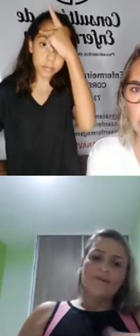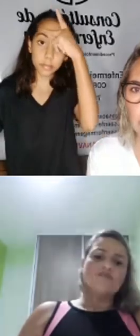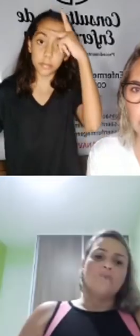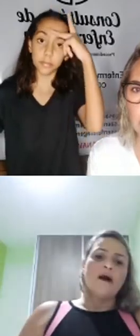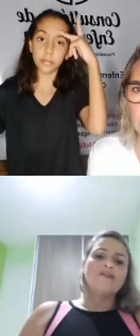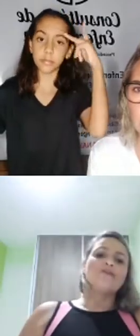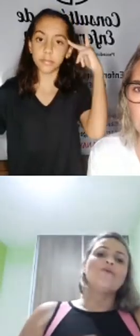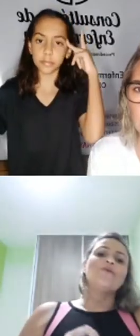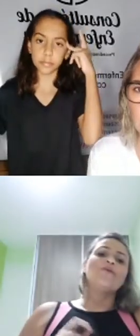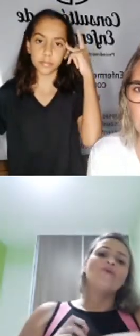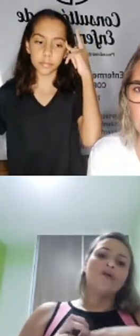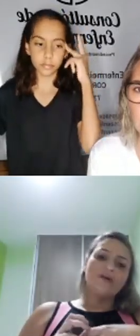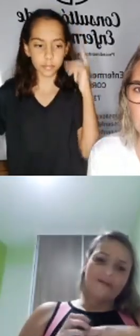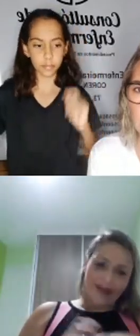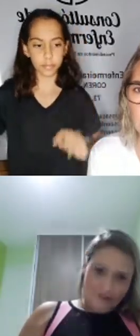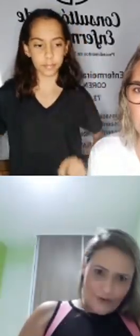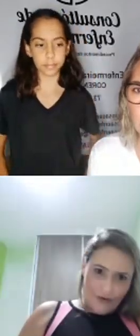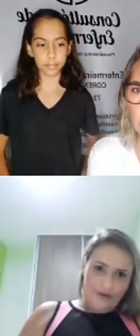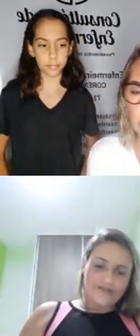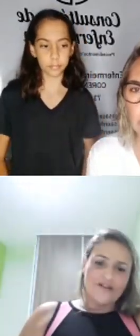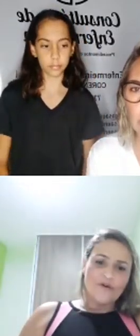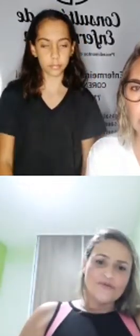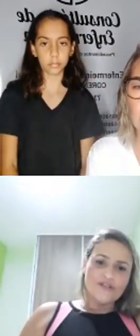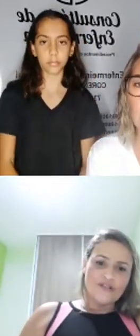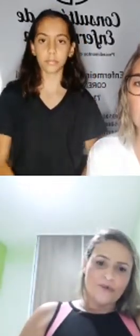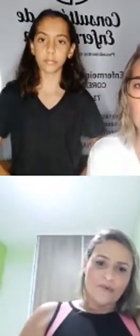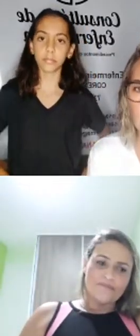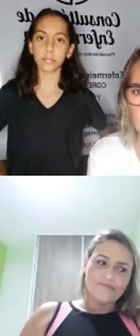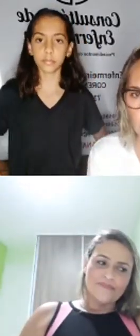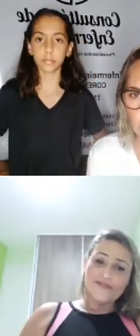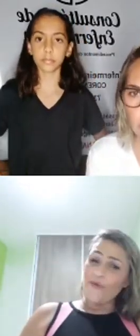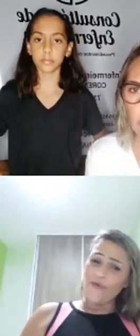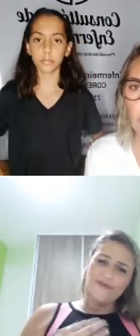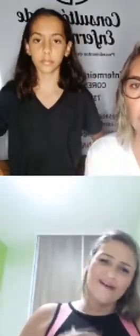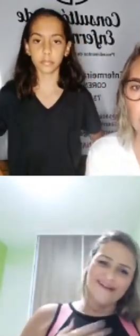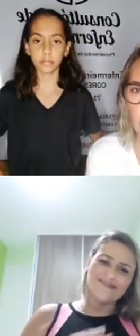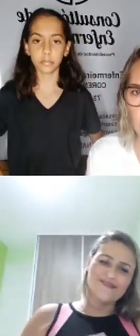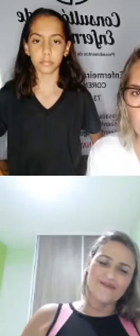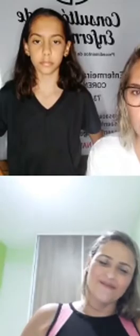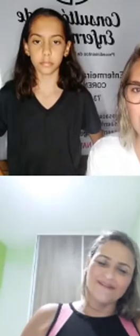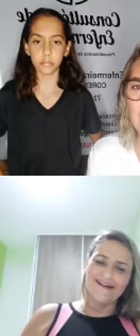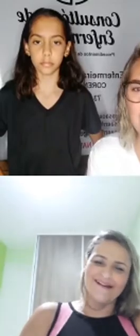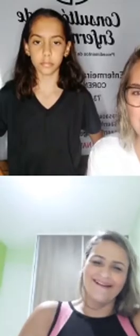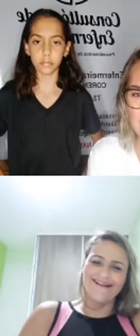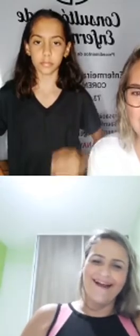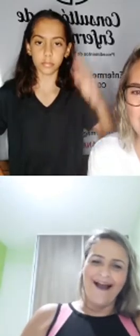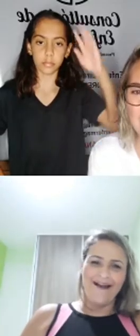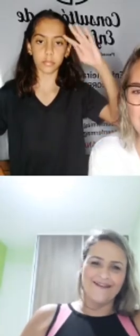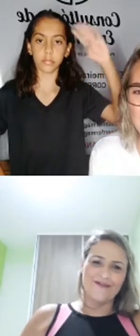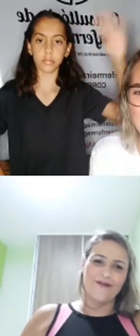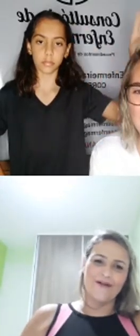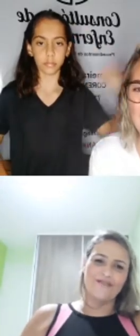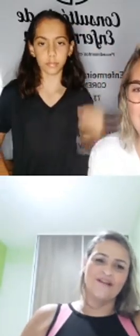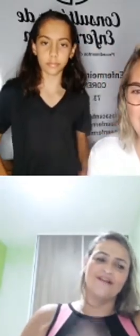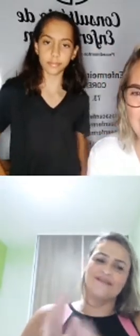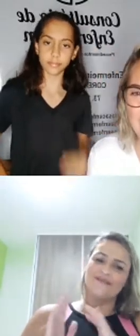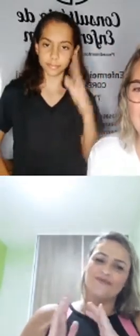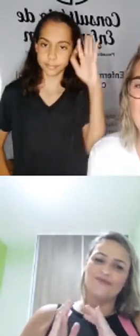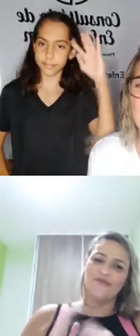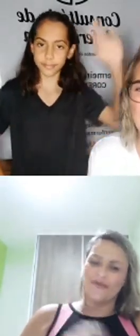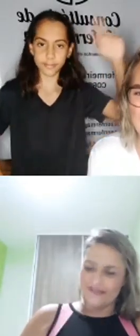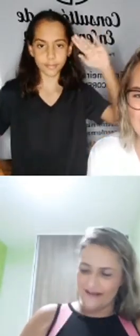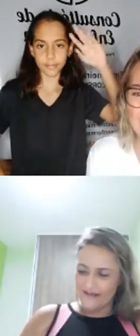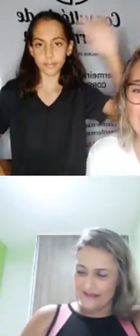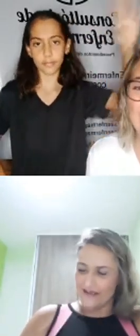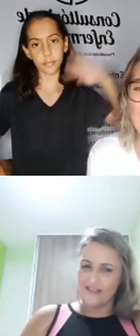o trabalho de parto com cardiotocografia contínua. Sonho, um sonho. A cardiotocografia tem sido um